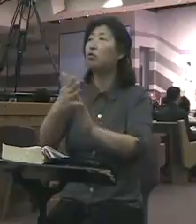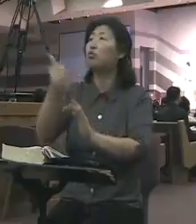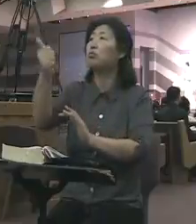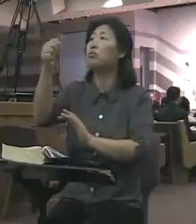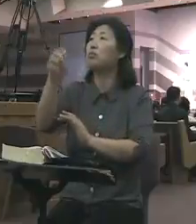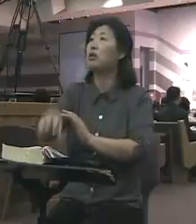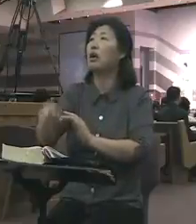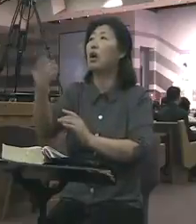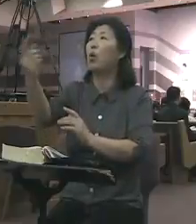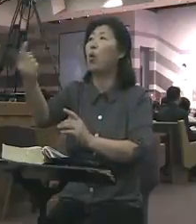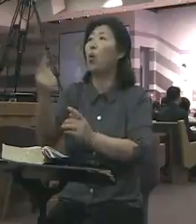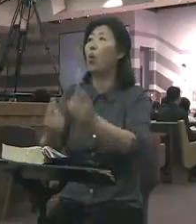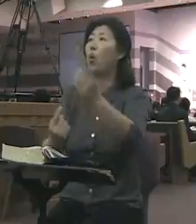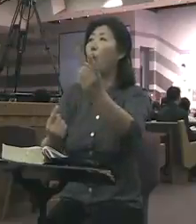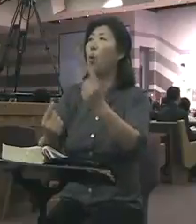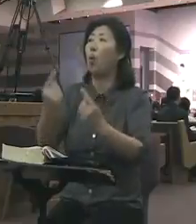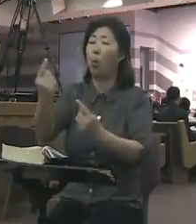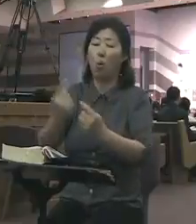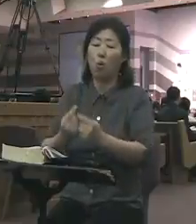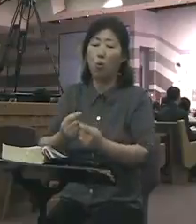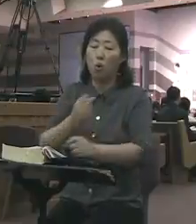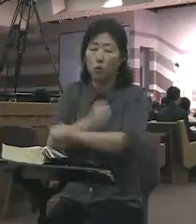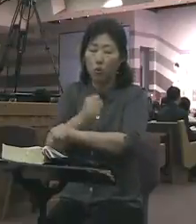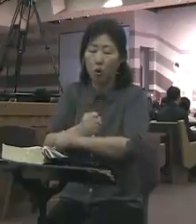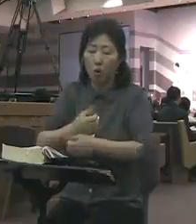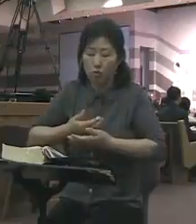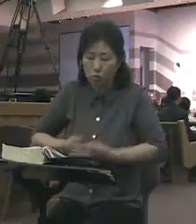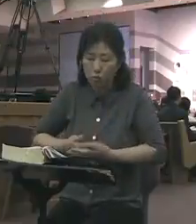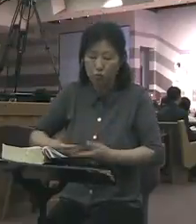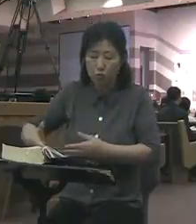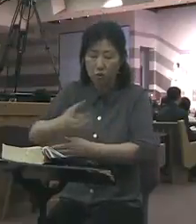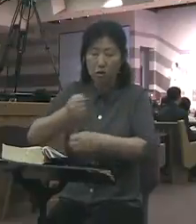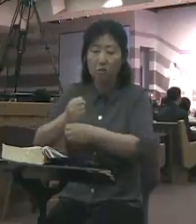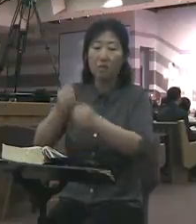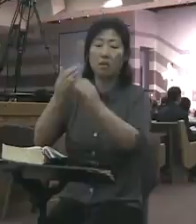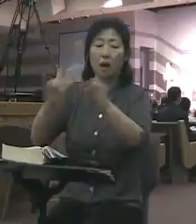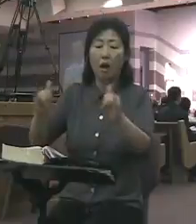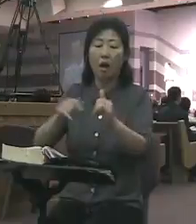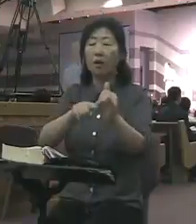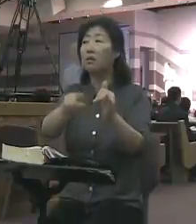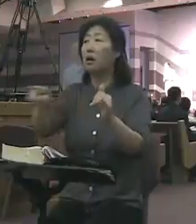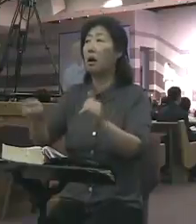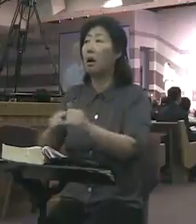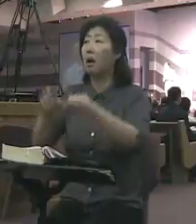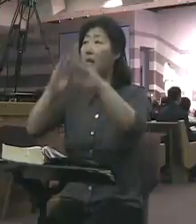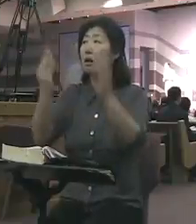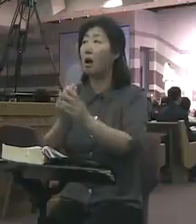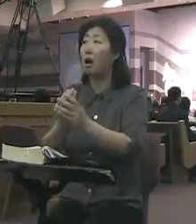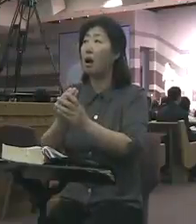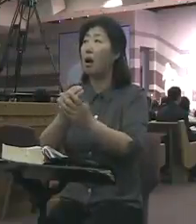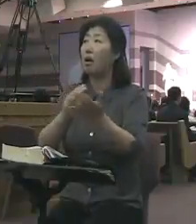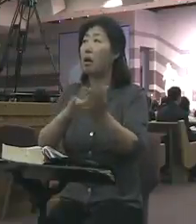지치셨죠? 수고하고 무거운 짐진 자들아 다 내게로 오라. 여러분, 이것을